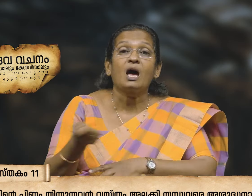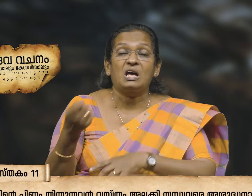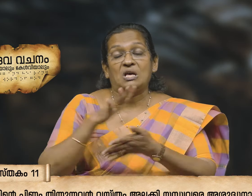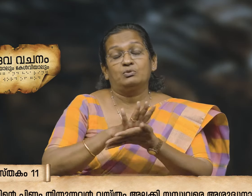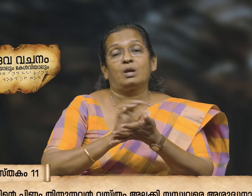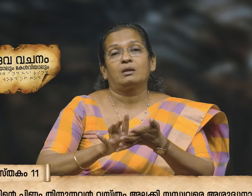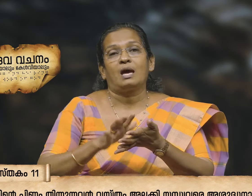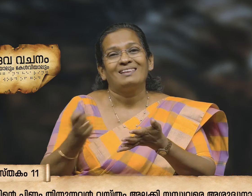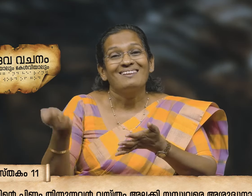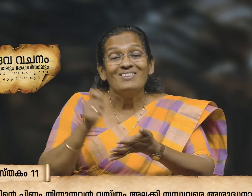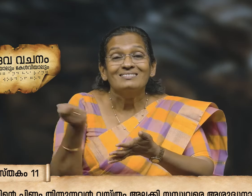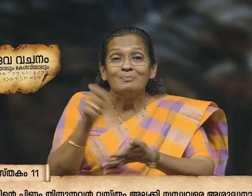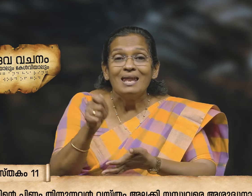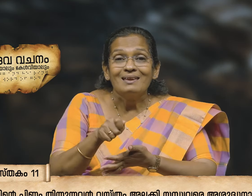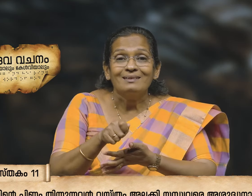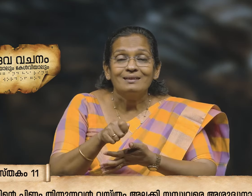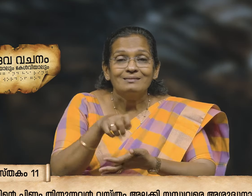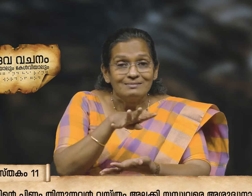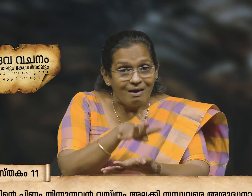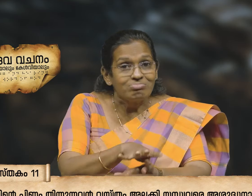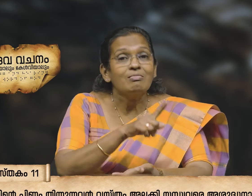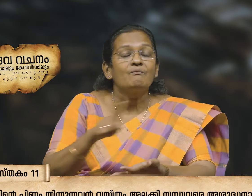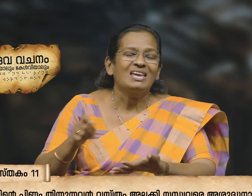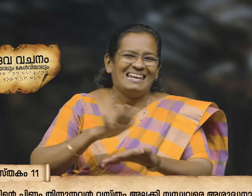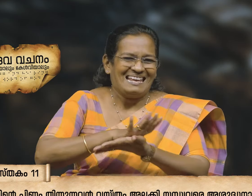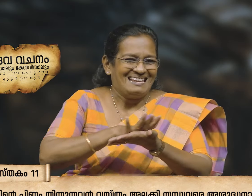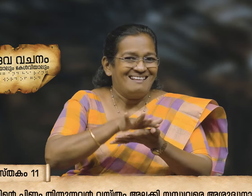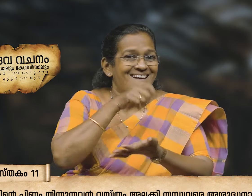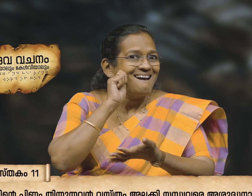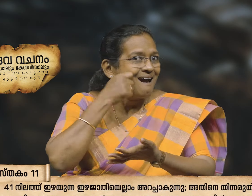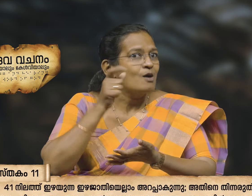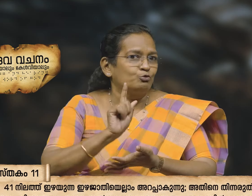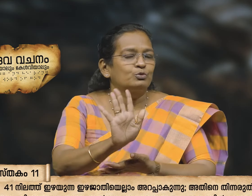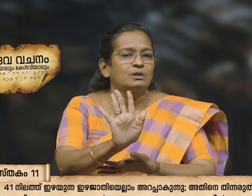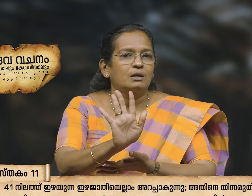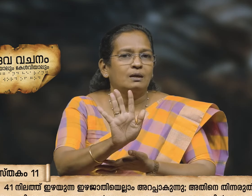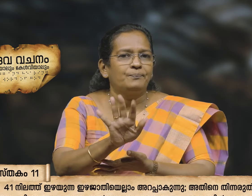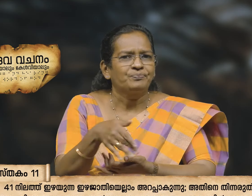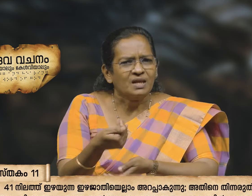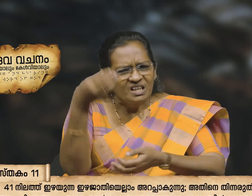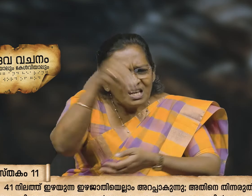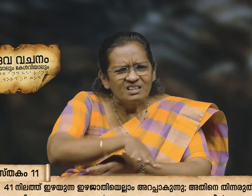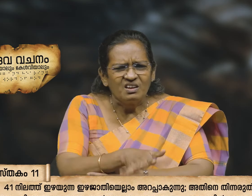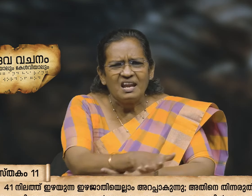വഹിക്കുന്നവനും വസ്ത്രമലക്കി സന്ധ്യ വരെ അശുദ്ധനായിരിക്കണം. നിലത്തിഴയുന്ന ഇഴജാതിയെല്ലാം